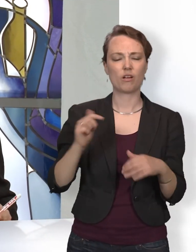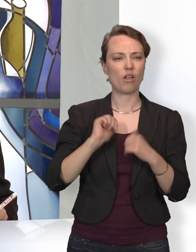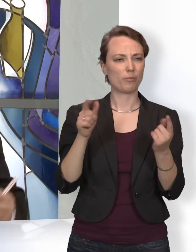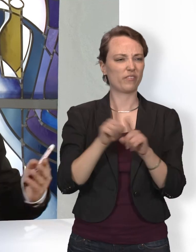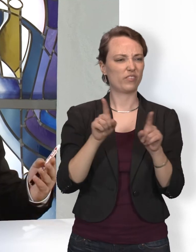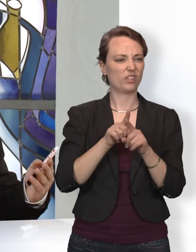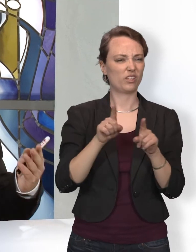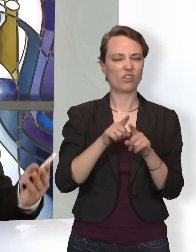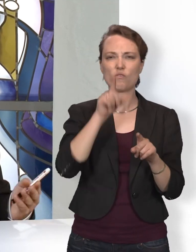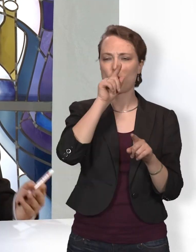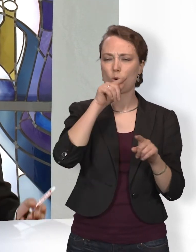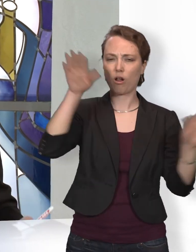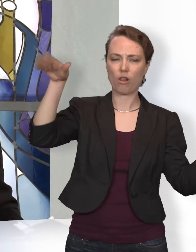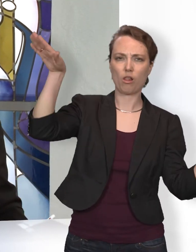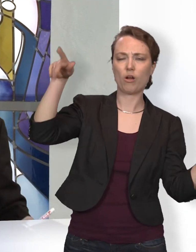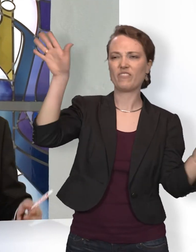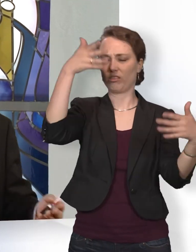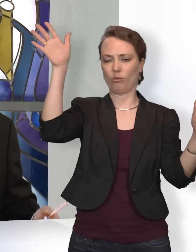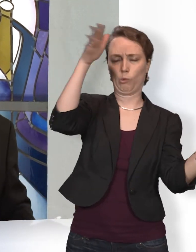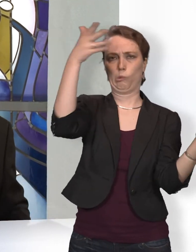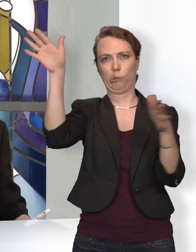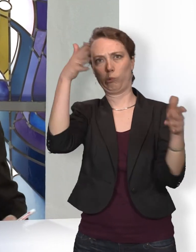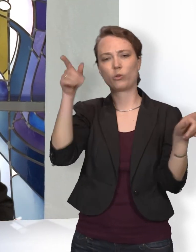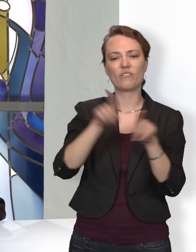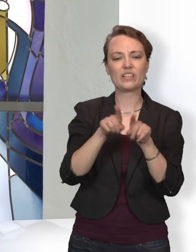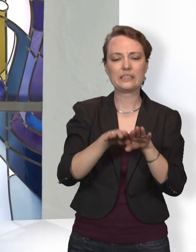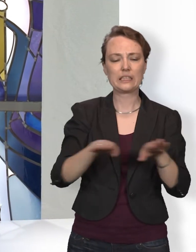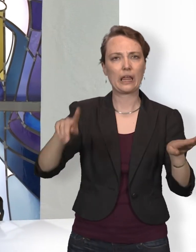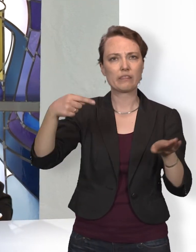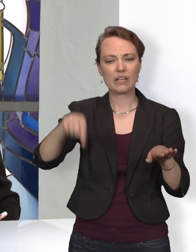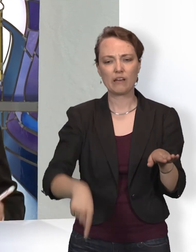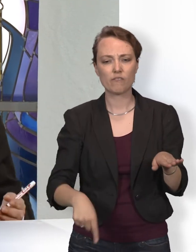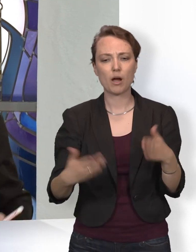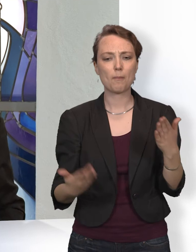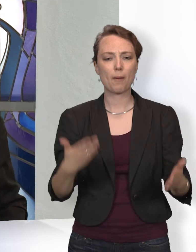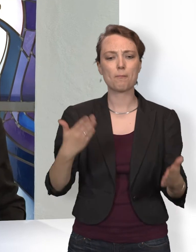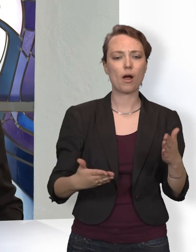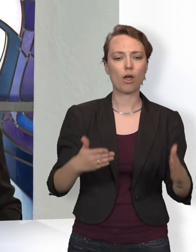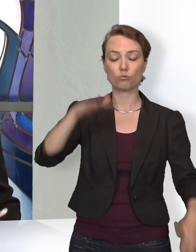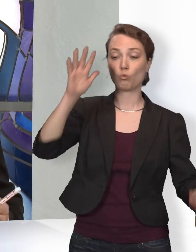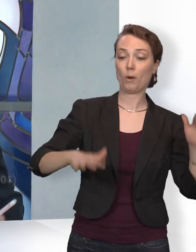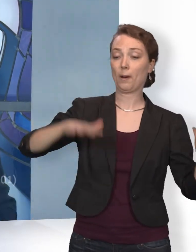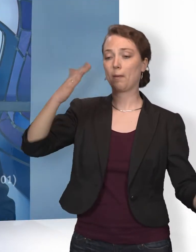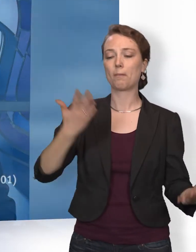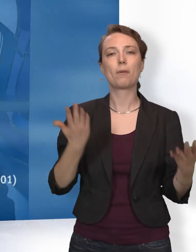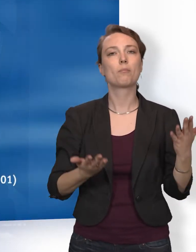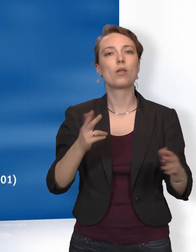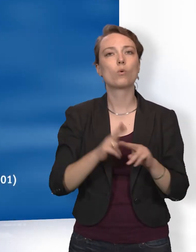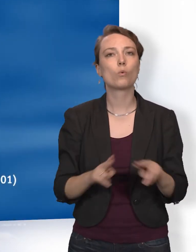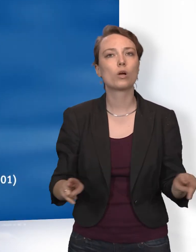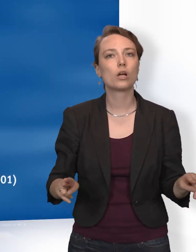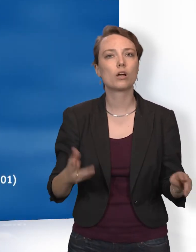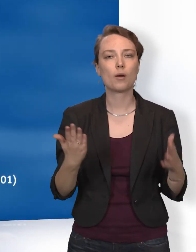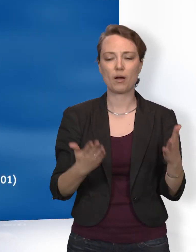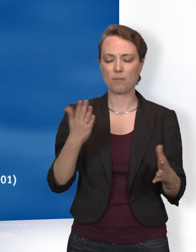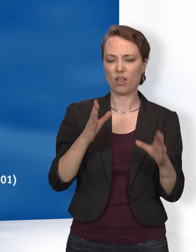Vogel oder wie ein tiefer See, der abwechselnd stürmisch und ruhig, geheimnisvoll und unergründlich ist. Ohne